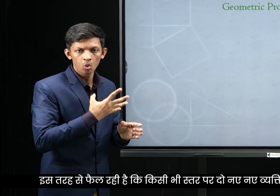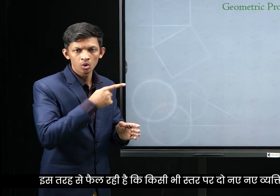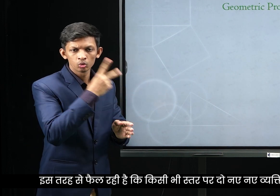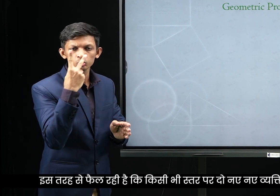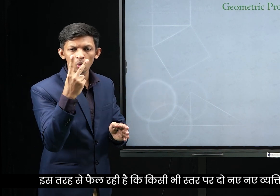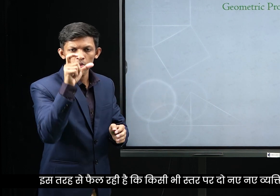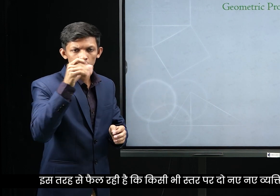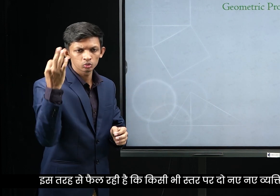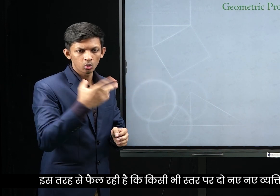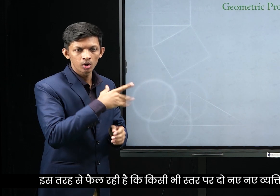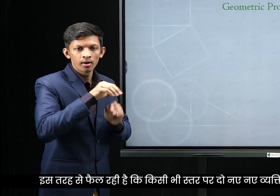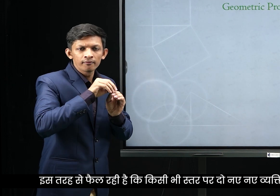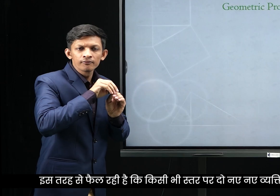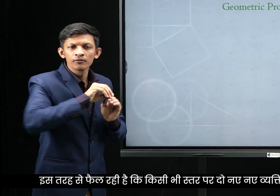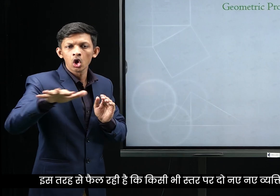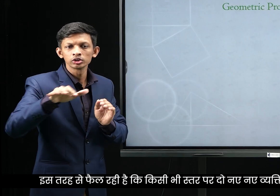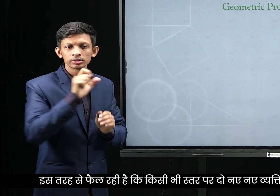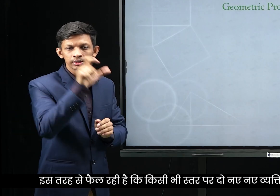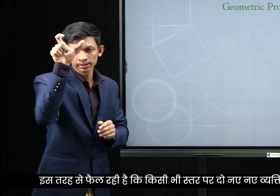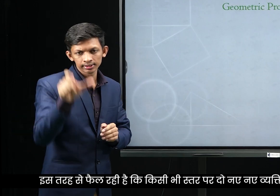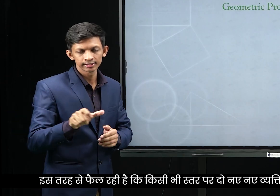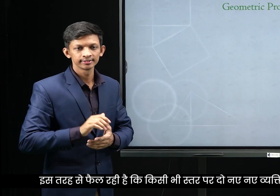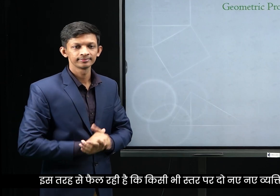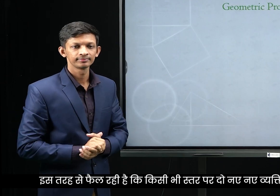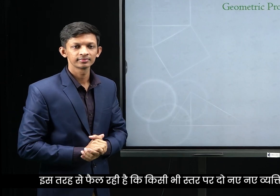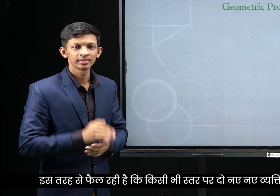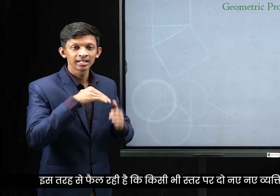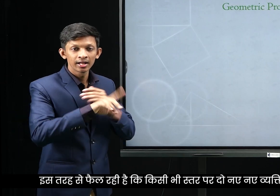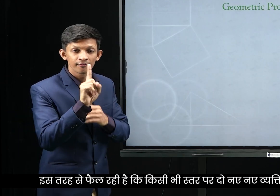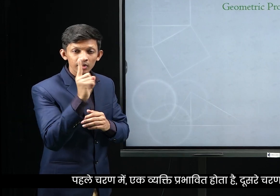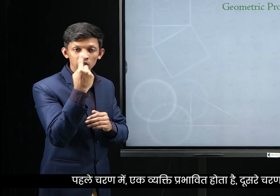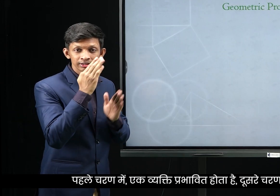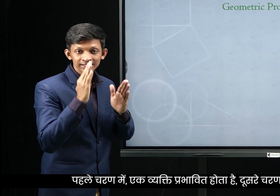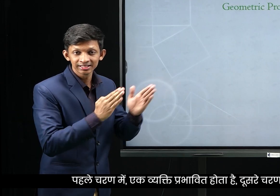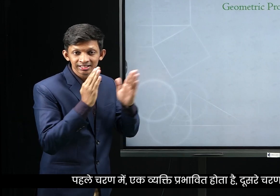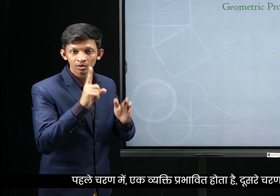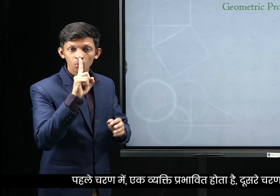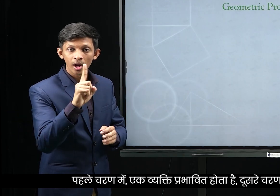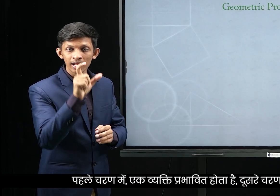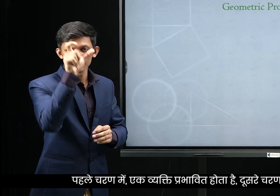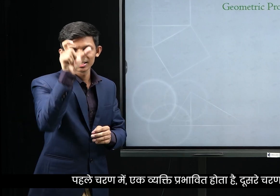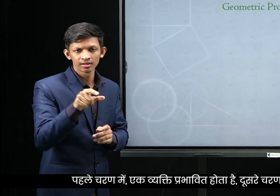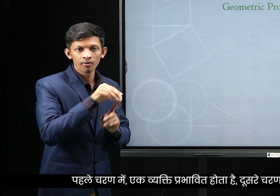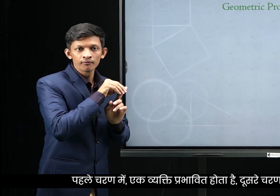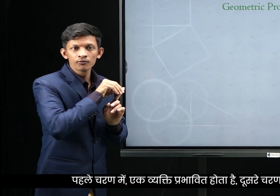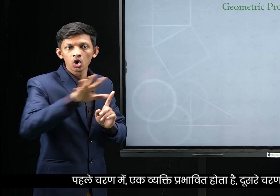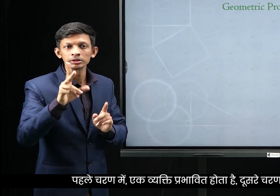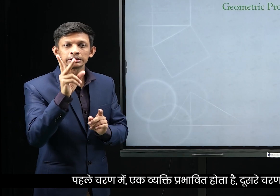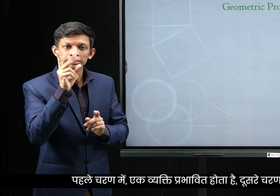2 नए व्यक्ति से प्रभावित होते हैं। पहले चरण में एक व्यक्ति प्रभावित होते हैं,